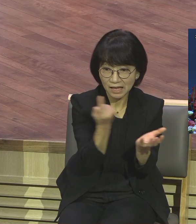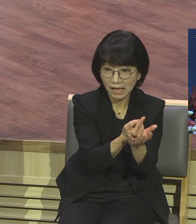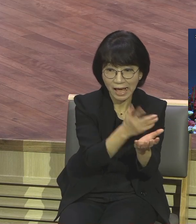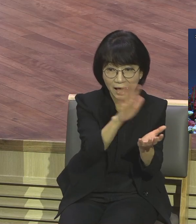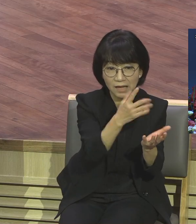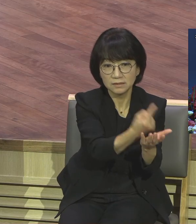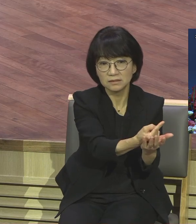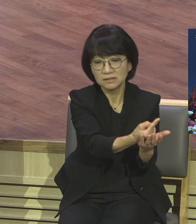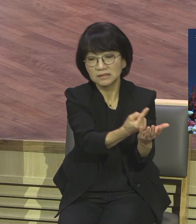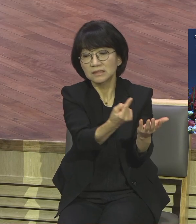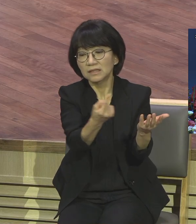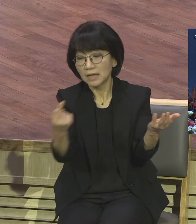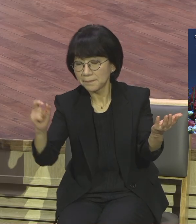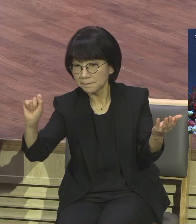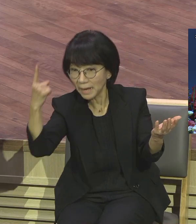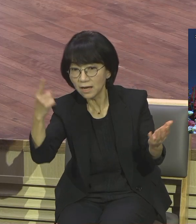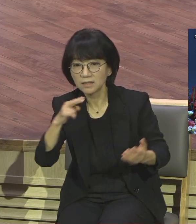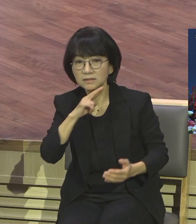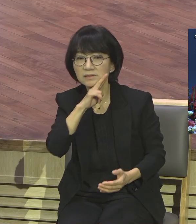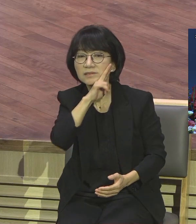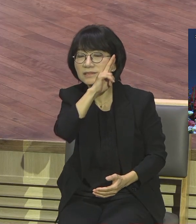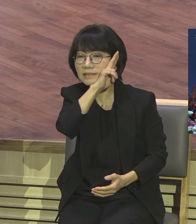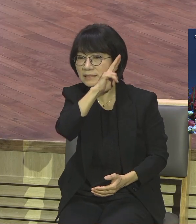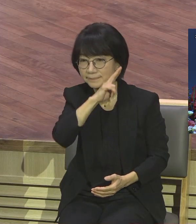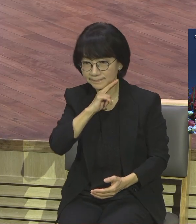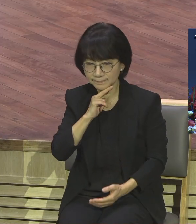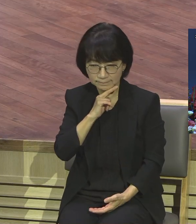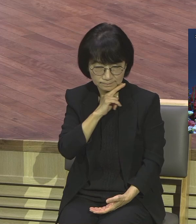때문에 의심이 생긴 거예요.